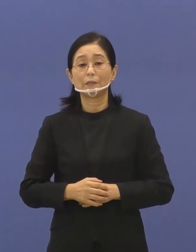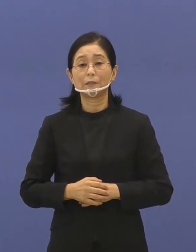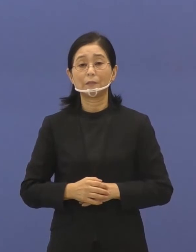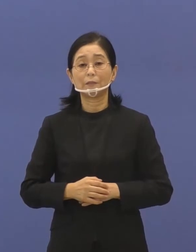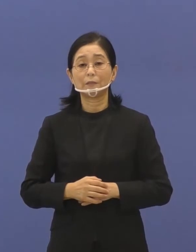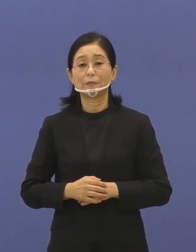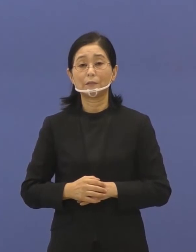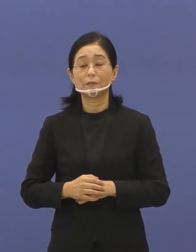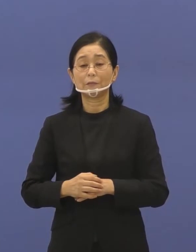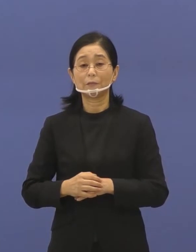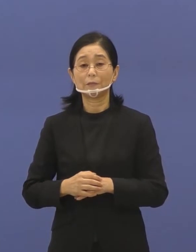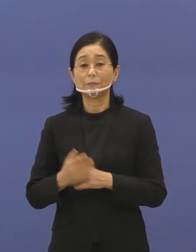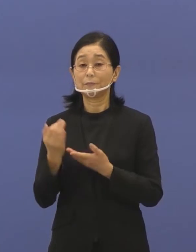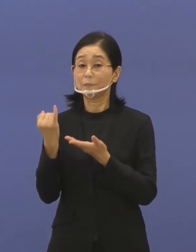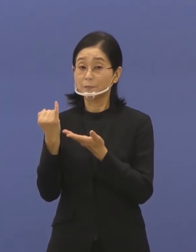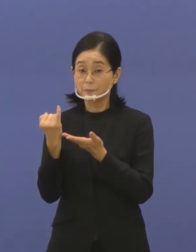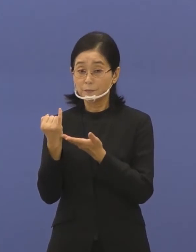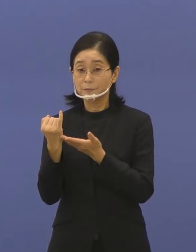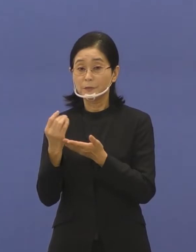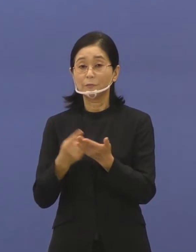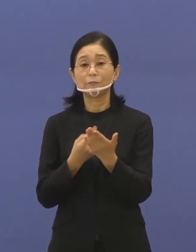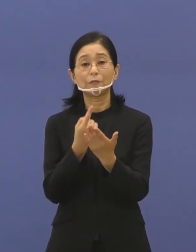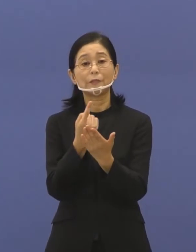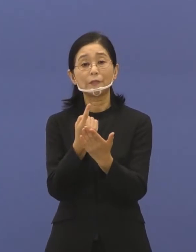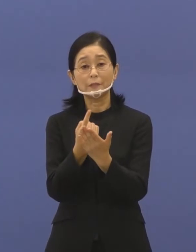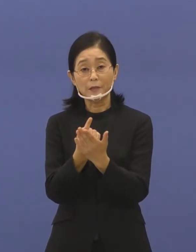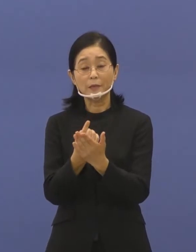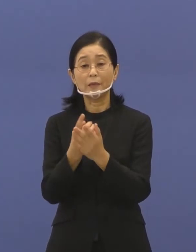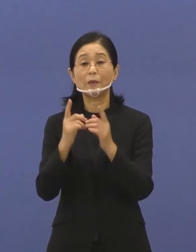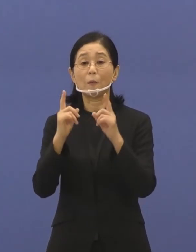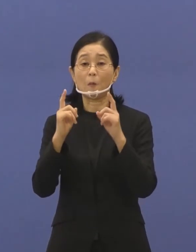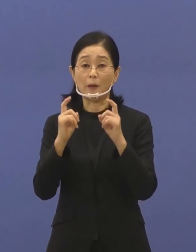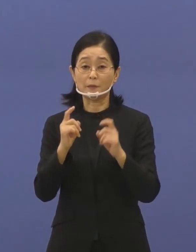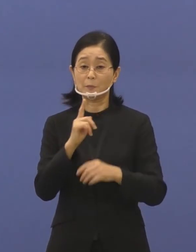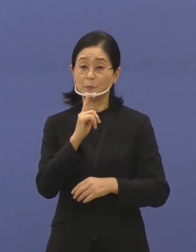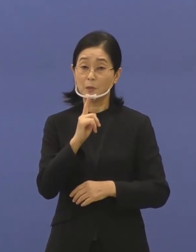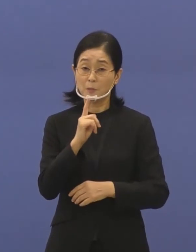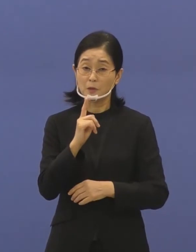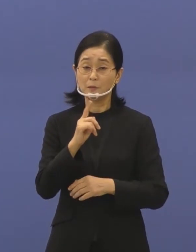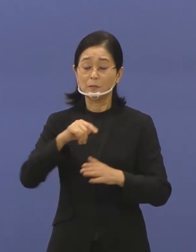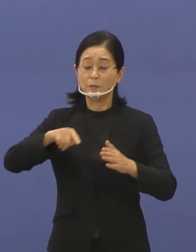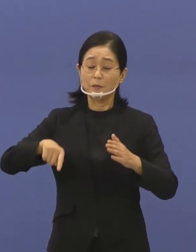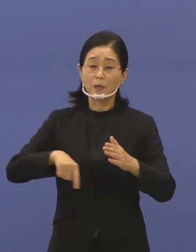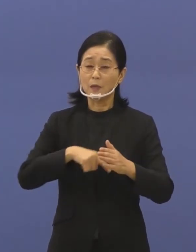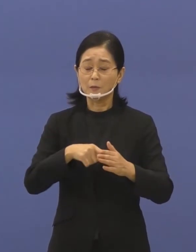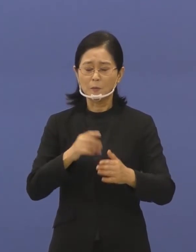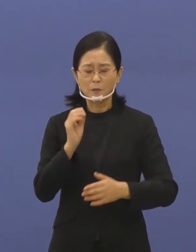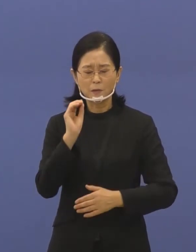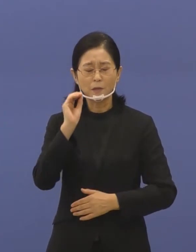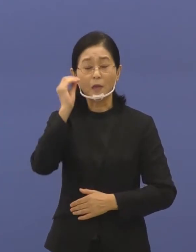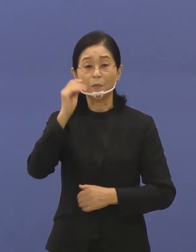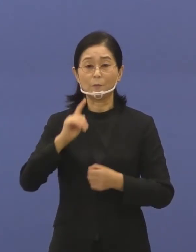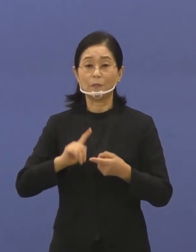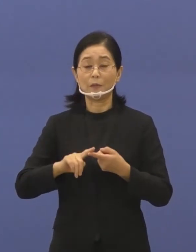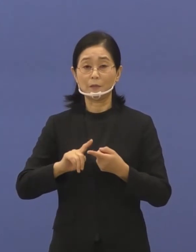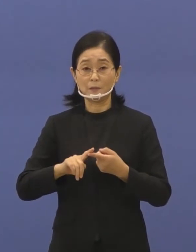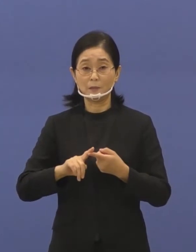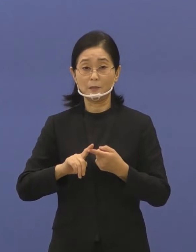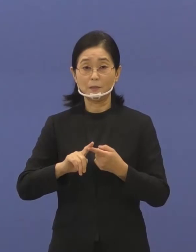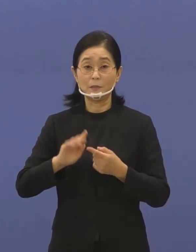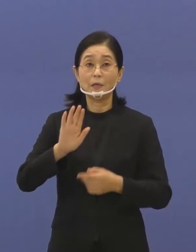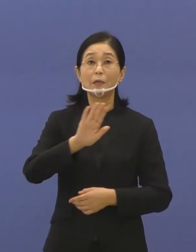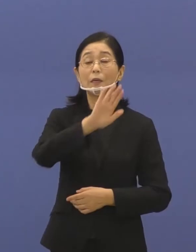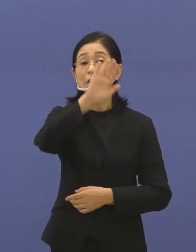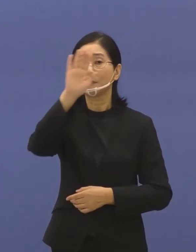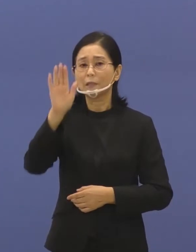挨拶をされていまして、それは非常に感動的な挨拶でした。気候変動対策